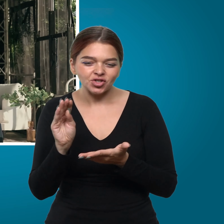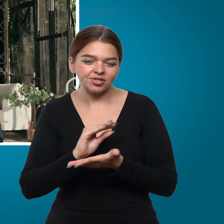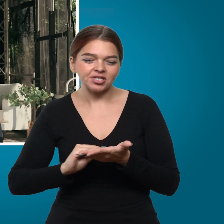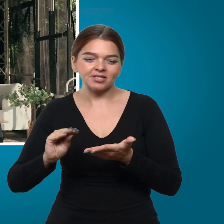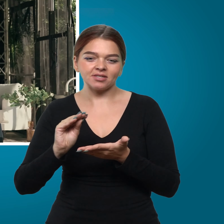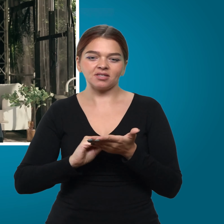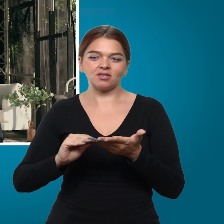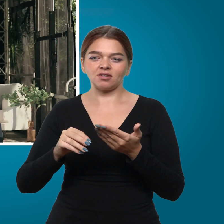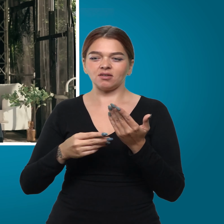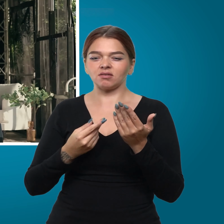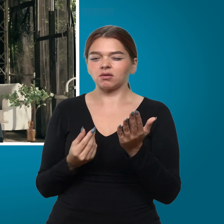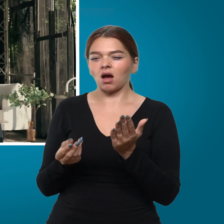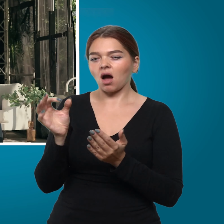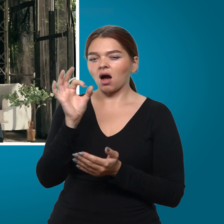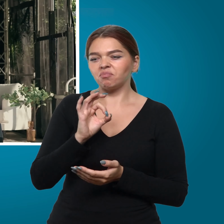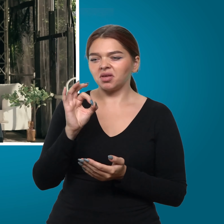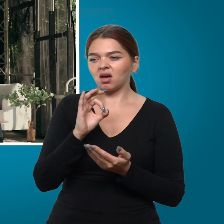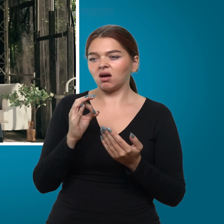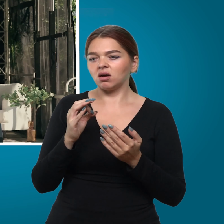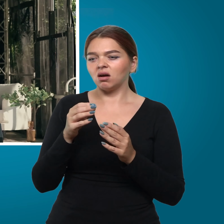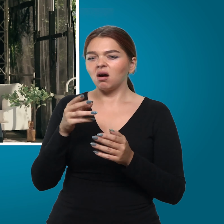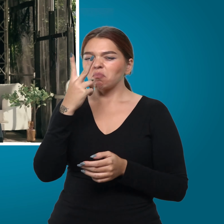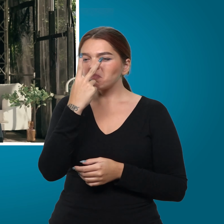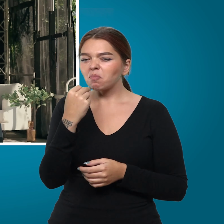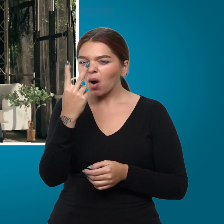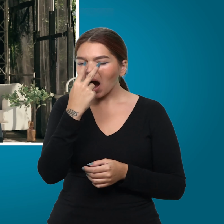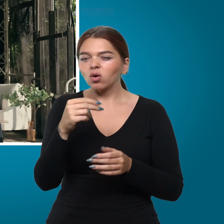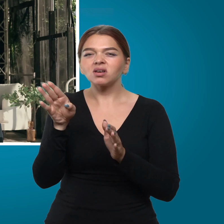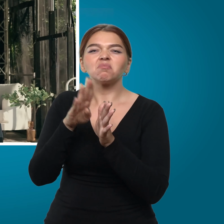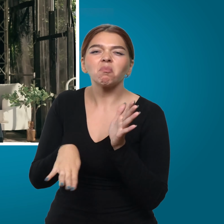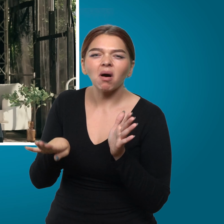tiek kažkaip giliai mąstyti?